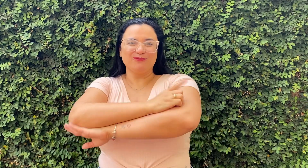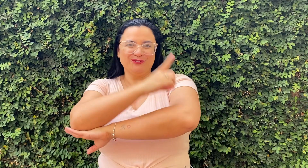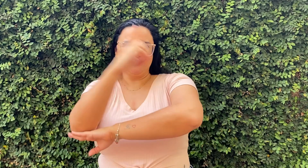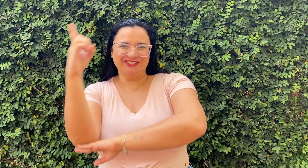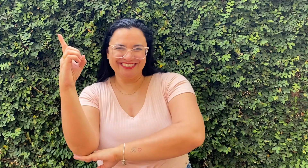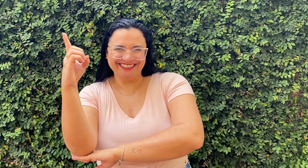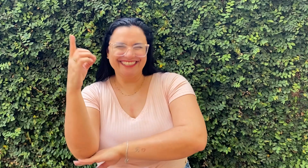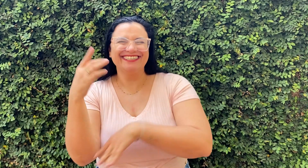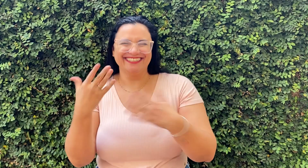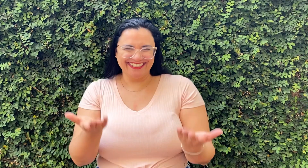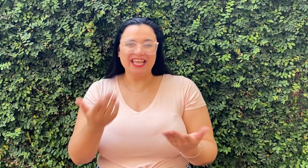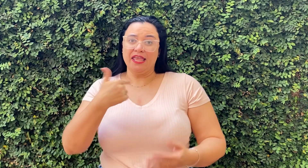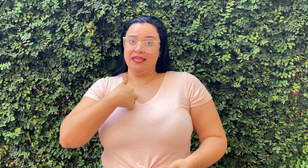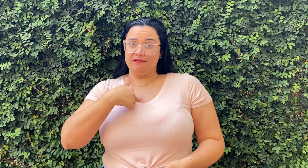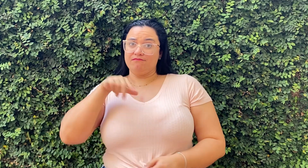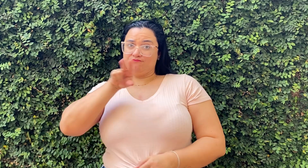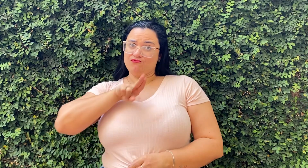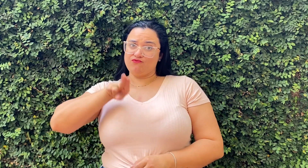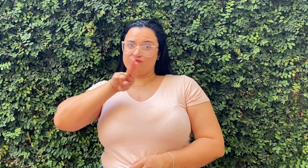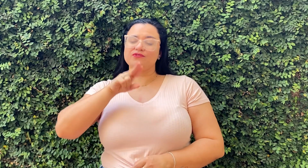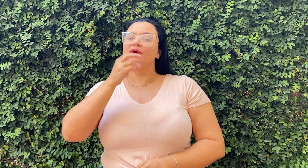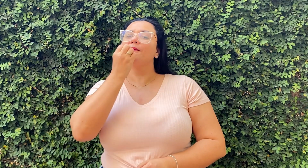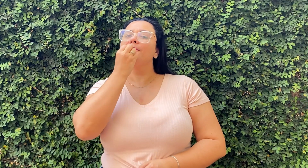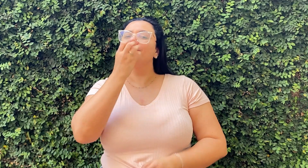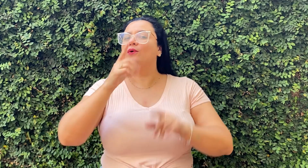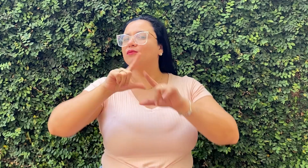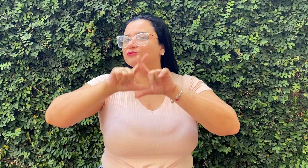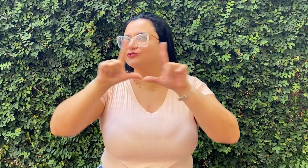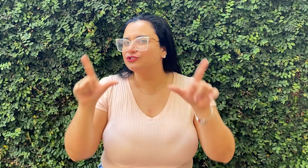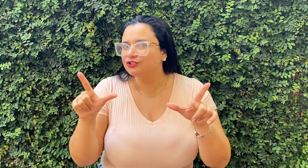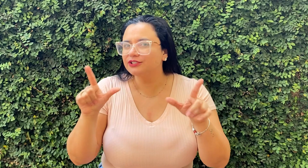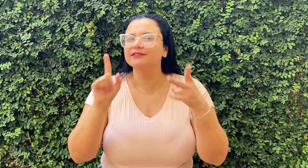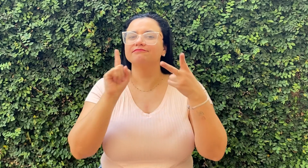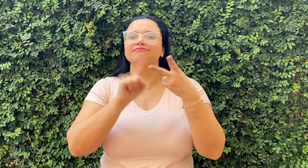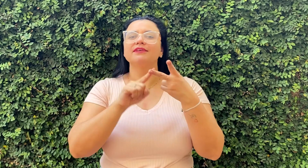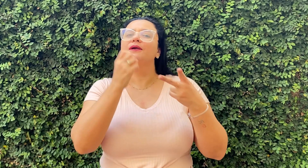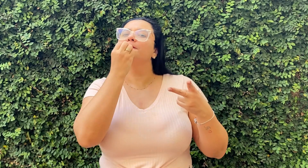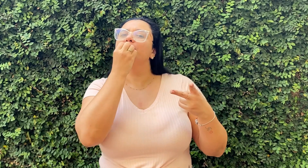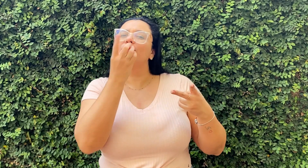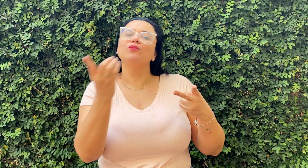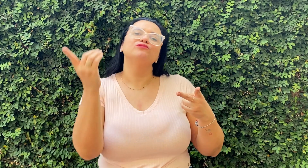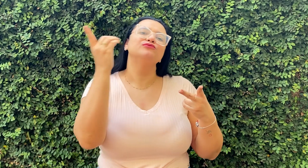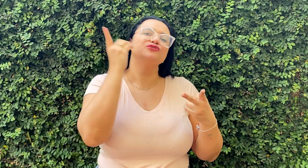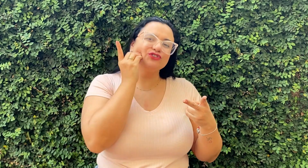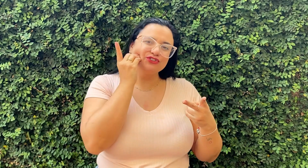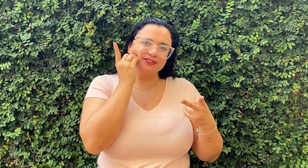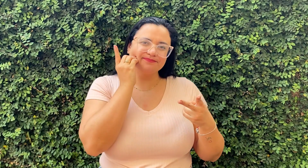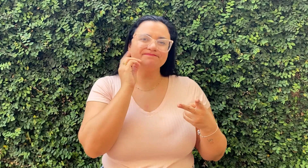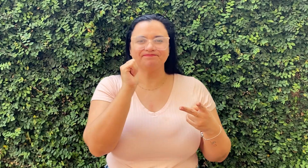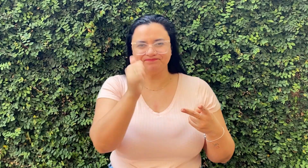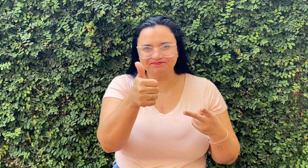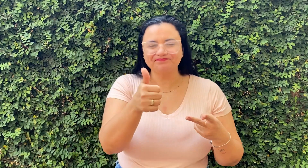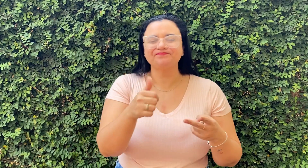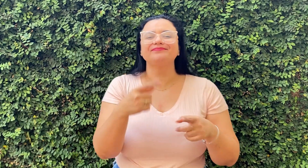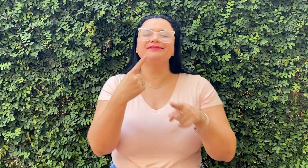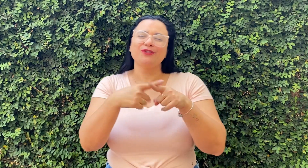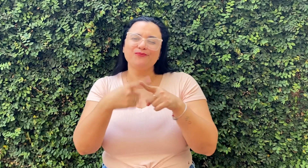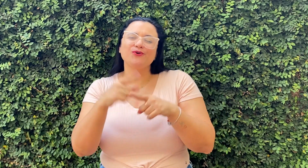Este. Por exemplo, eu uso este ou este, ok? Por causa